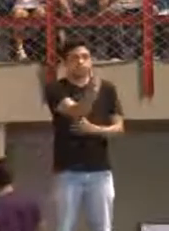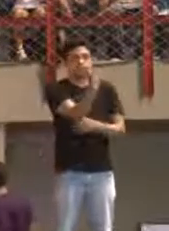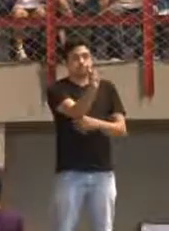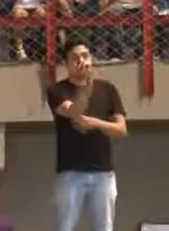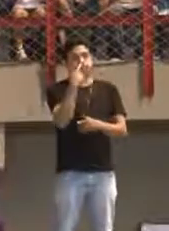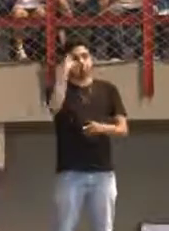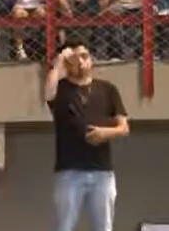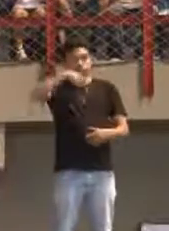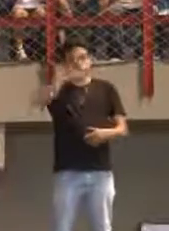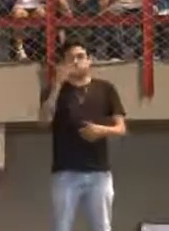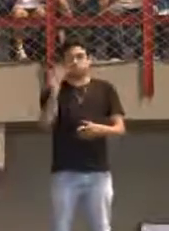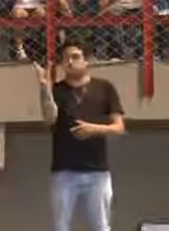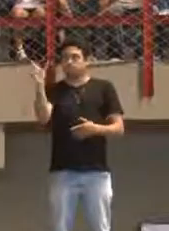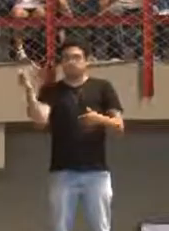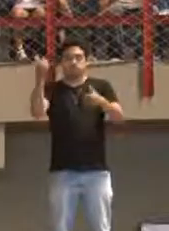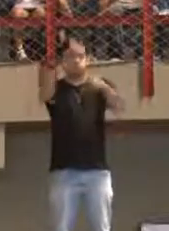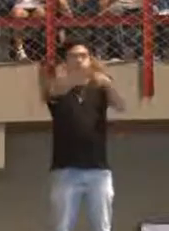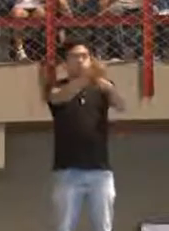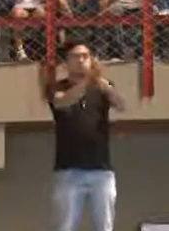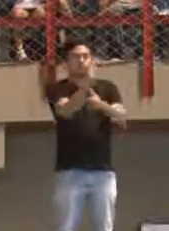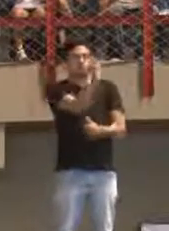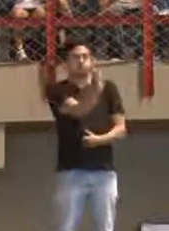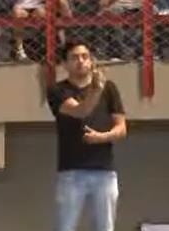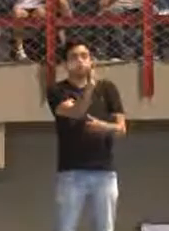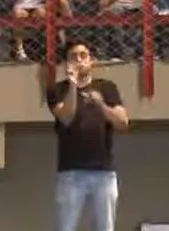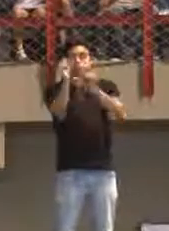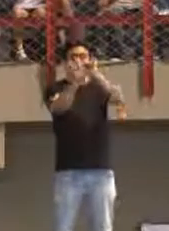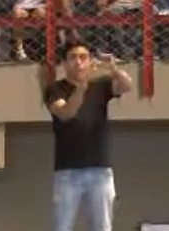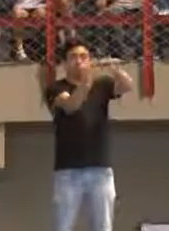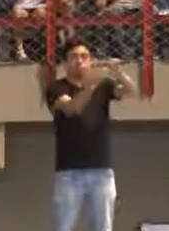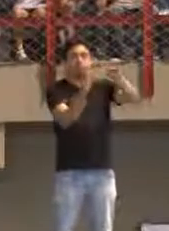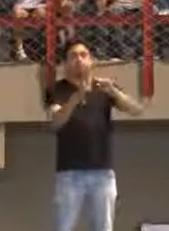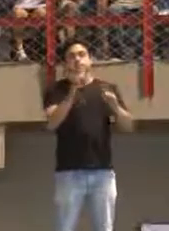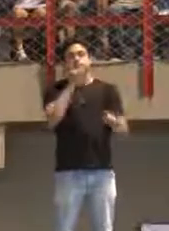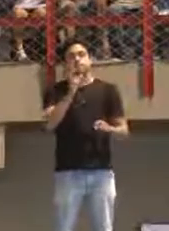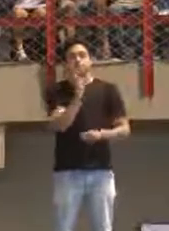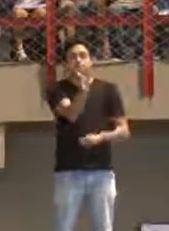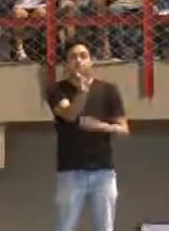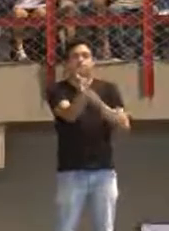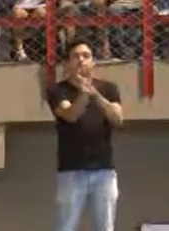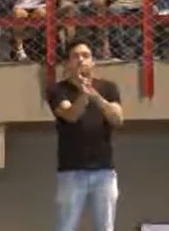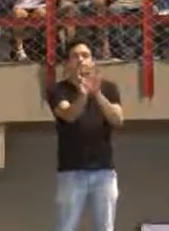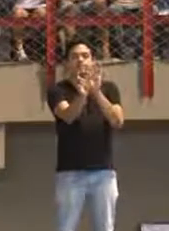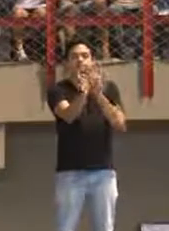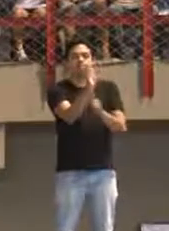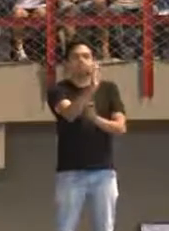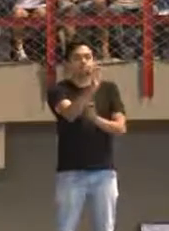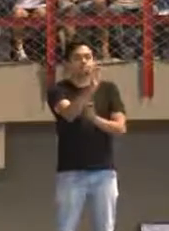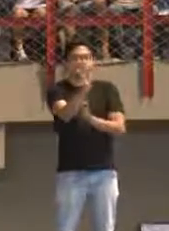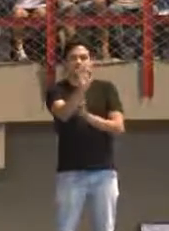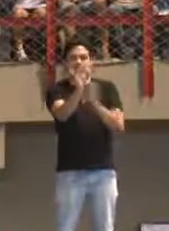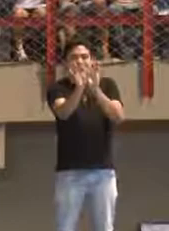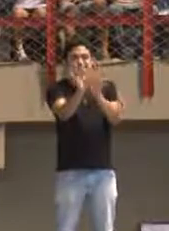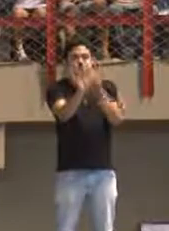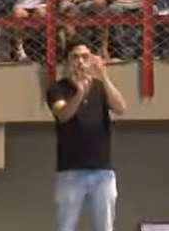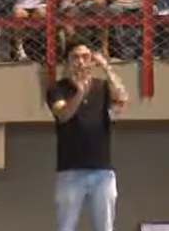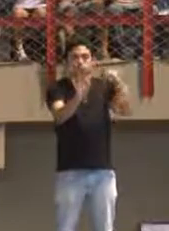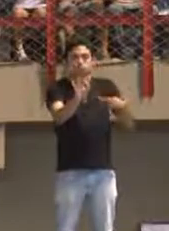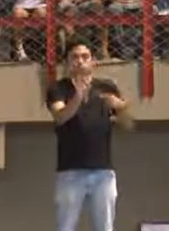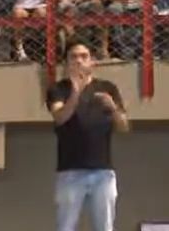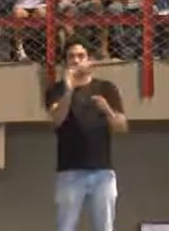Substituir. Trocar a palavra. Se eu não tenho certeza se aquela palavra está escrita corretamente, então